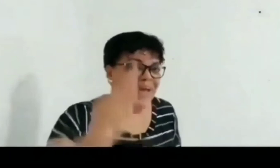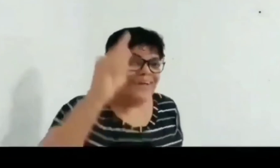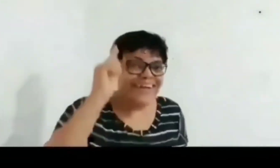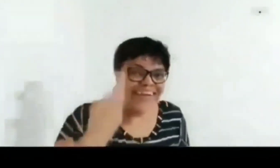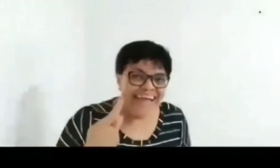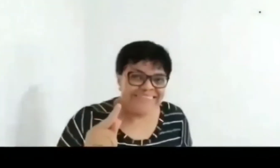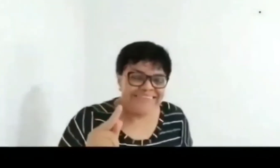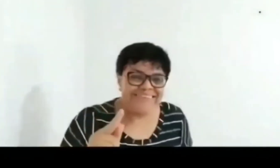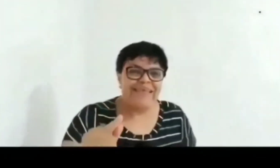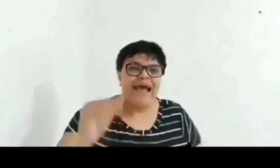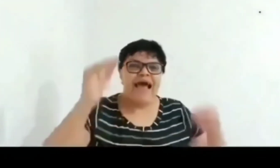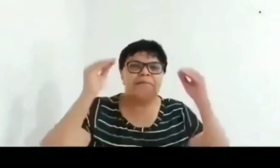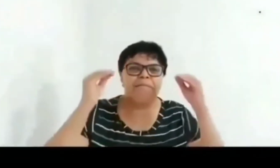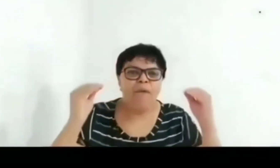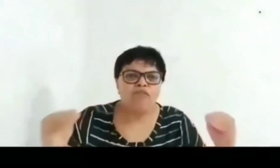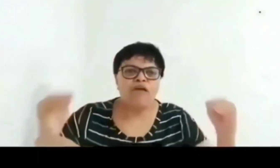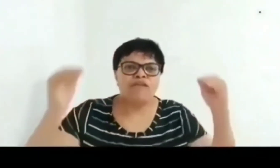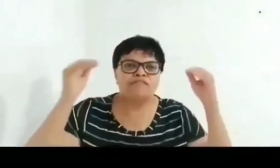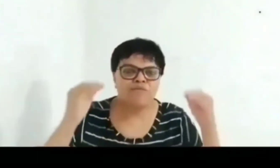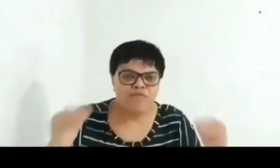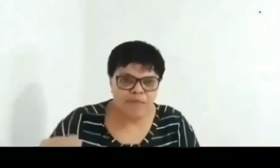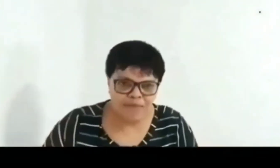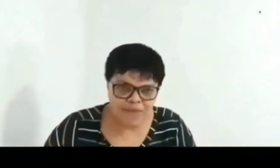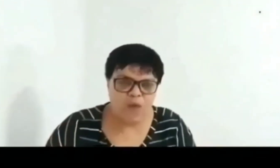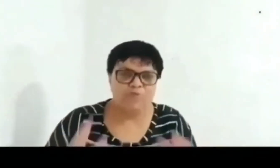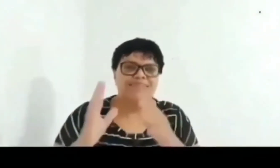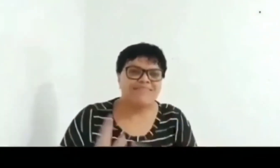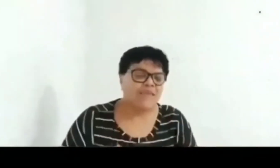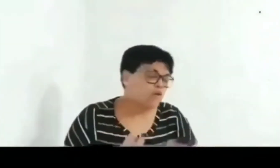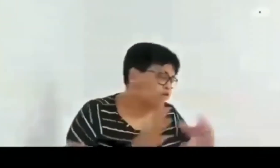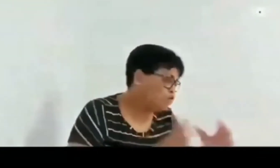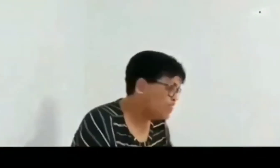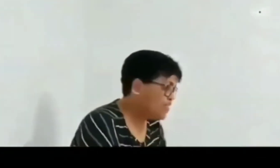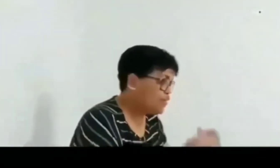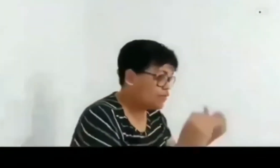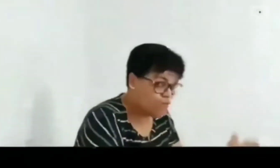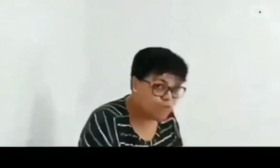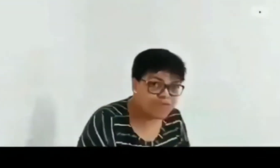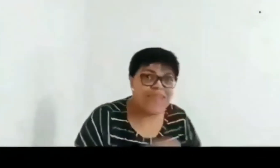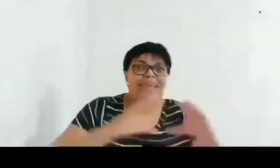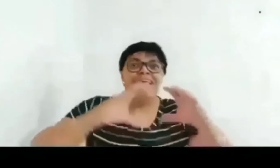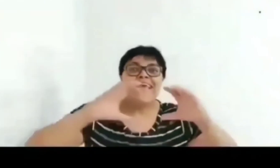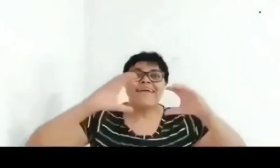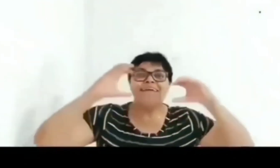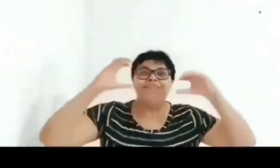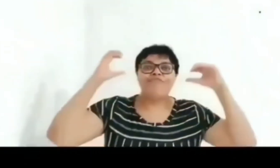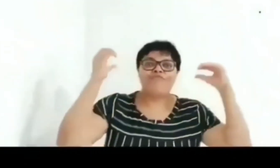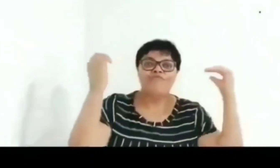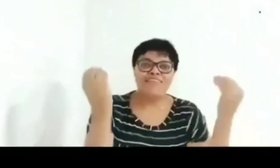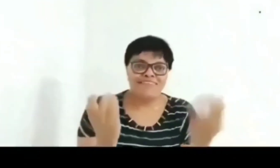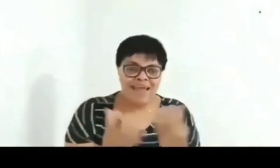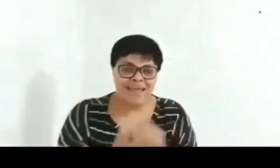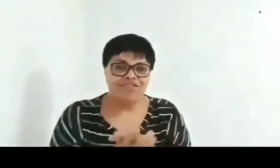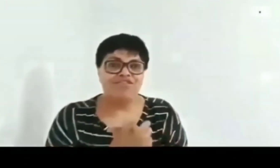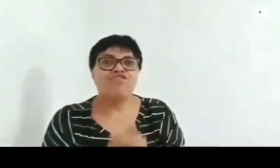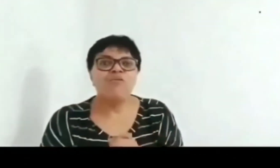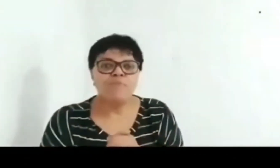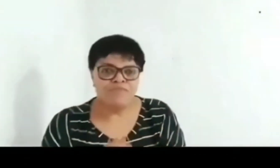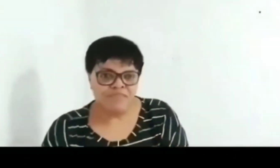eu vou falar. Graças à importância fundamental das células dos seres vivos e à grande diversidade de